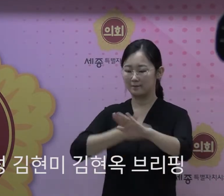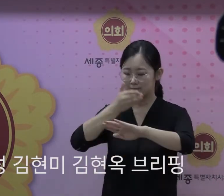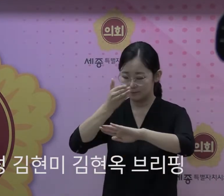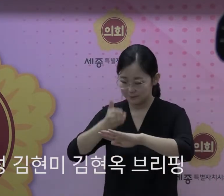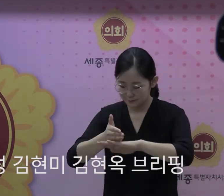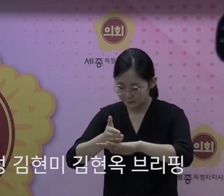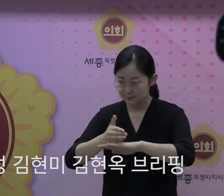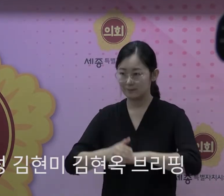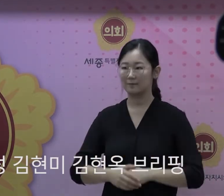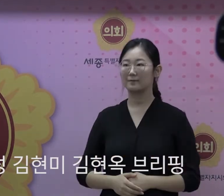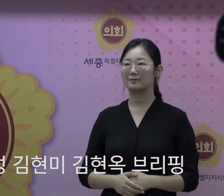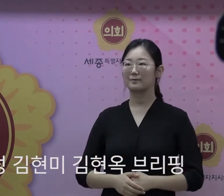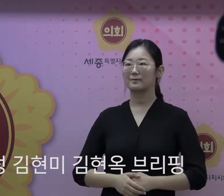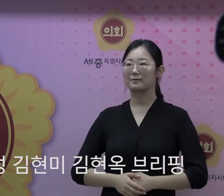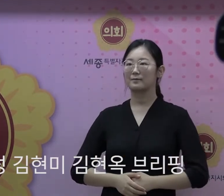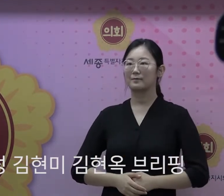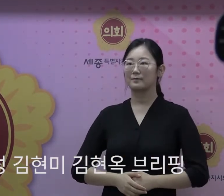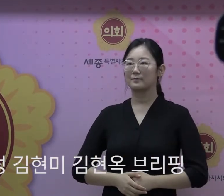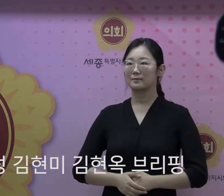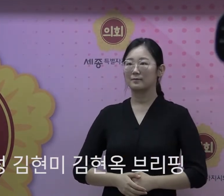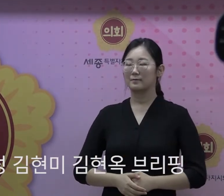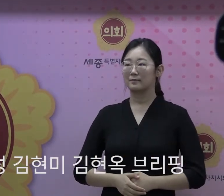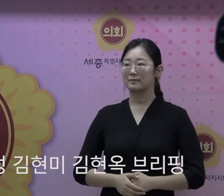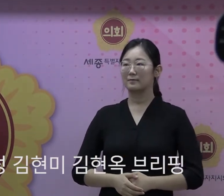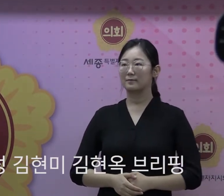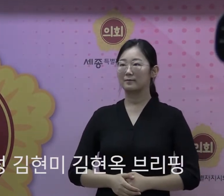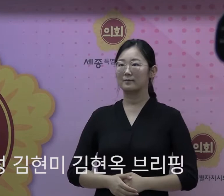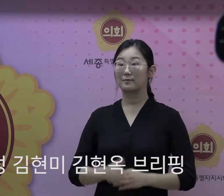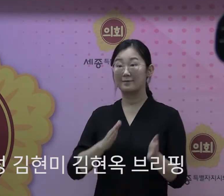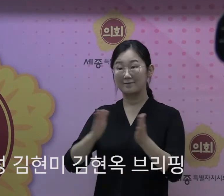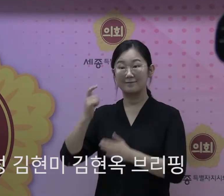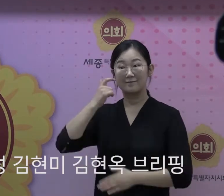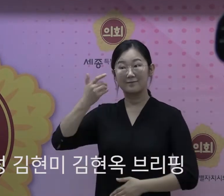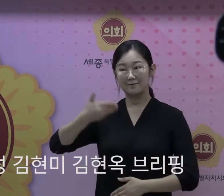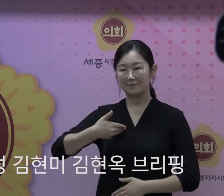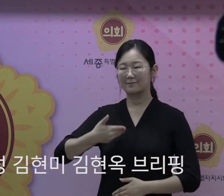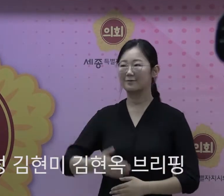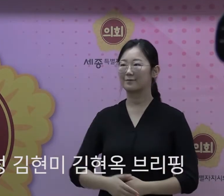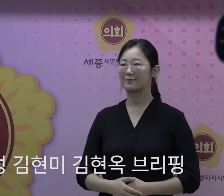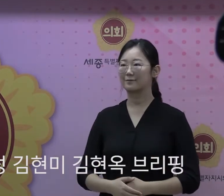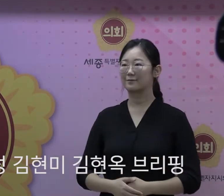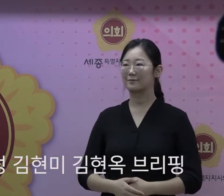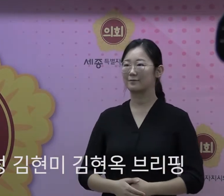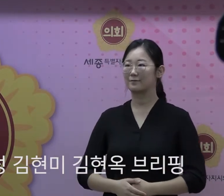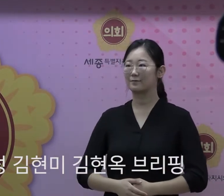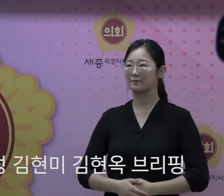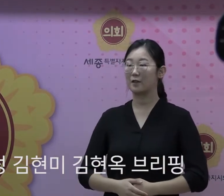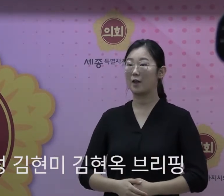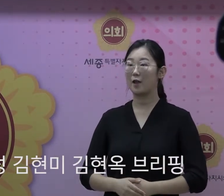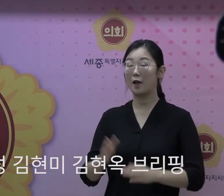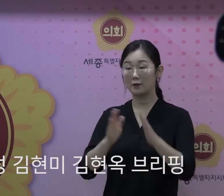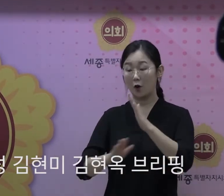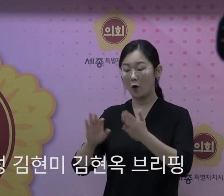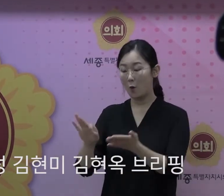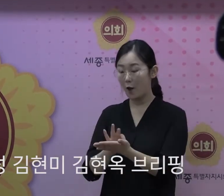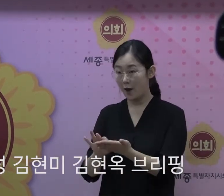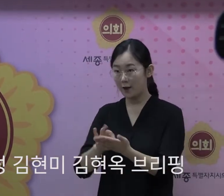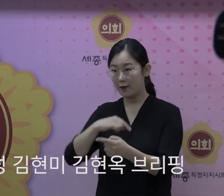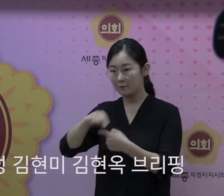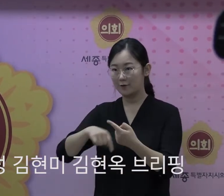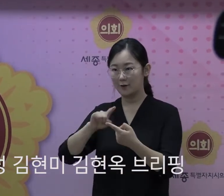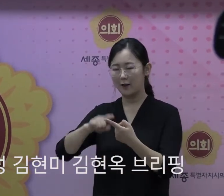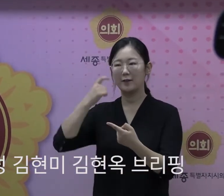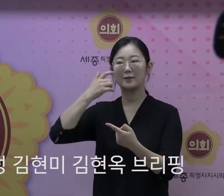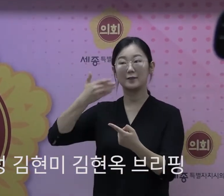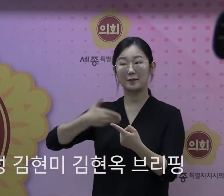감사합니다. 다음 질문 받겠습니다. 정례회 회기 운영과 관련해서